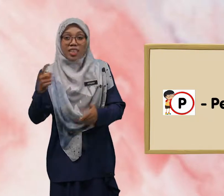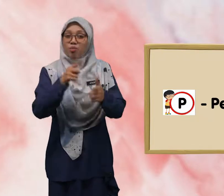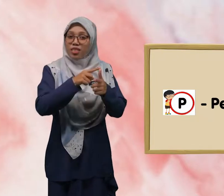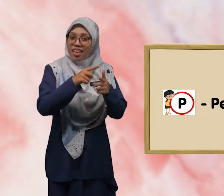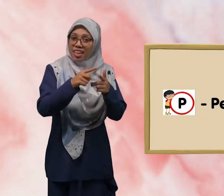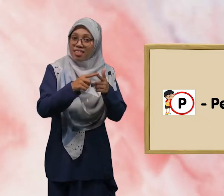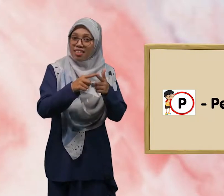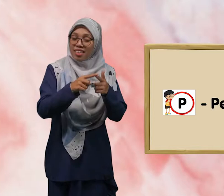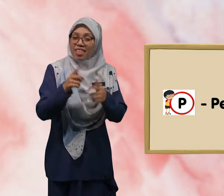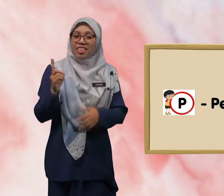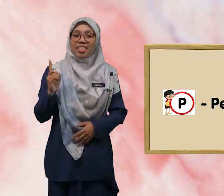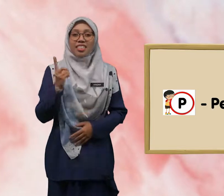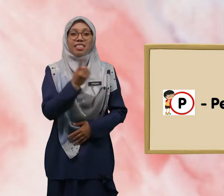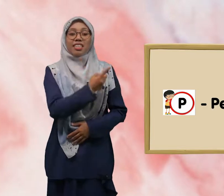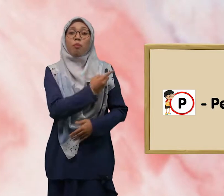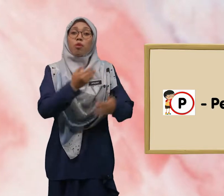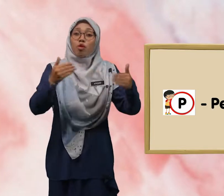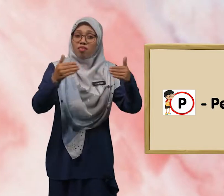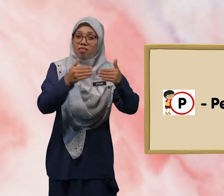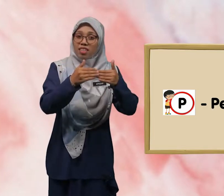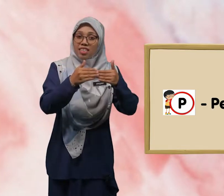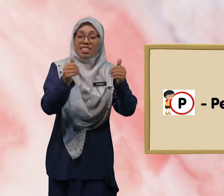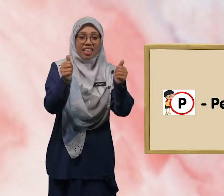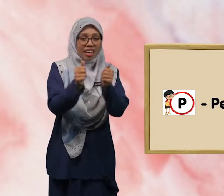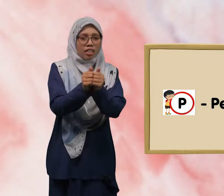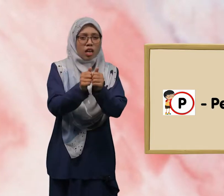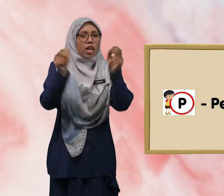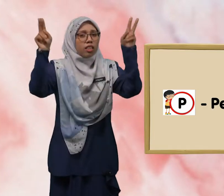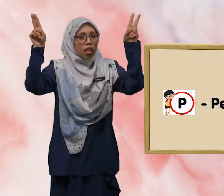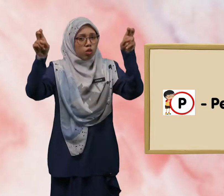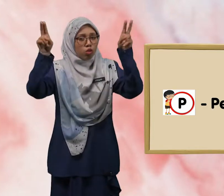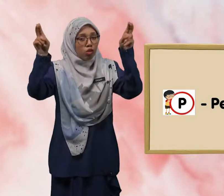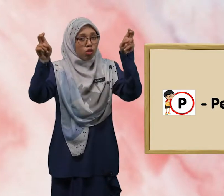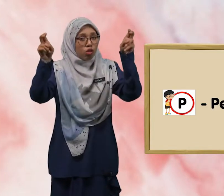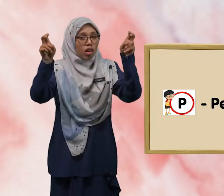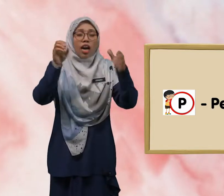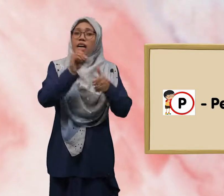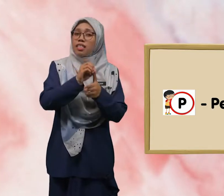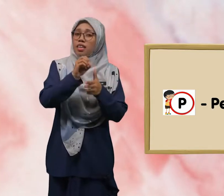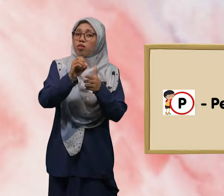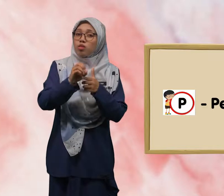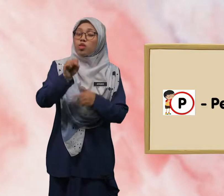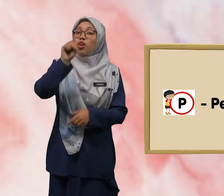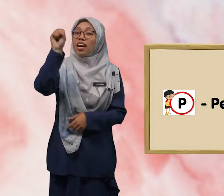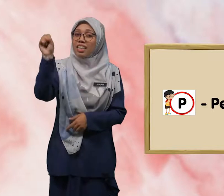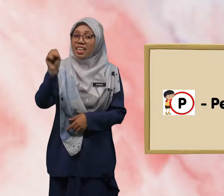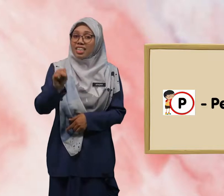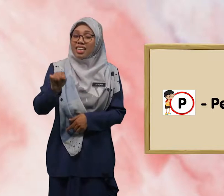kemudian kita sambung dengan tajuk atau soal lain